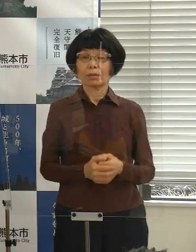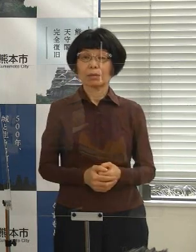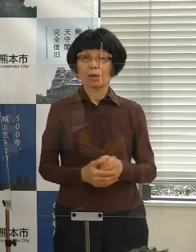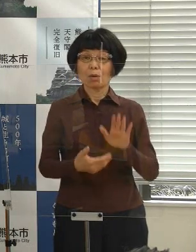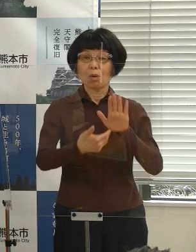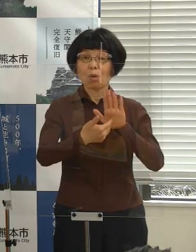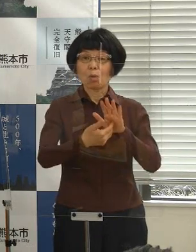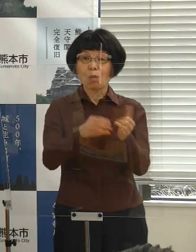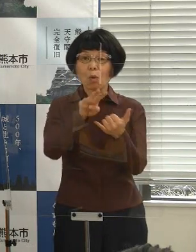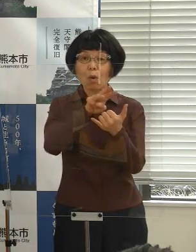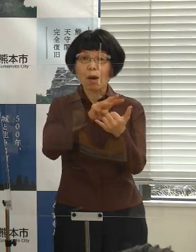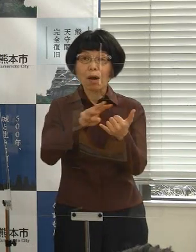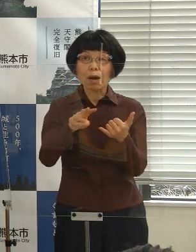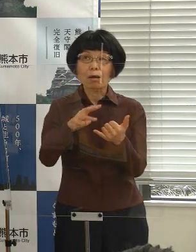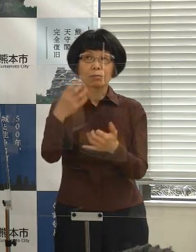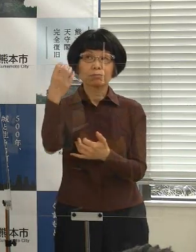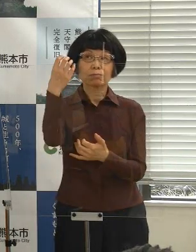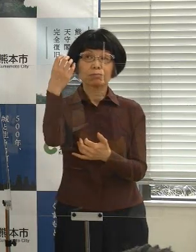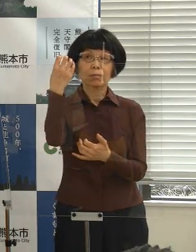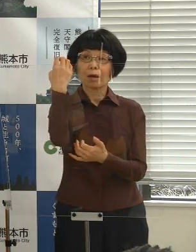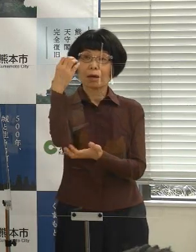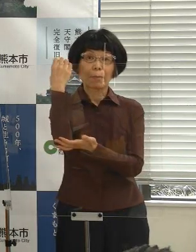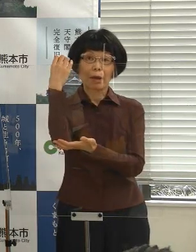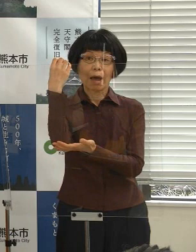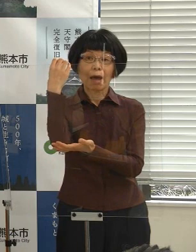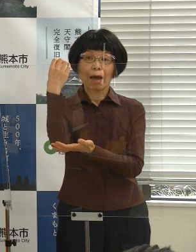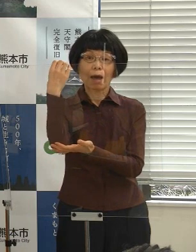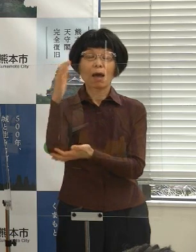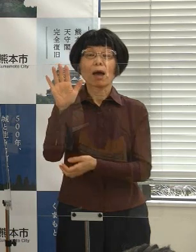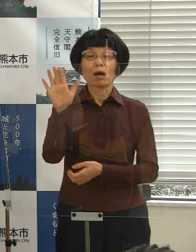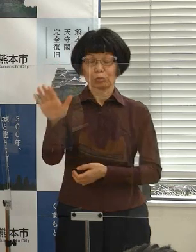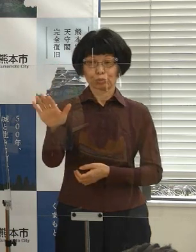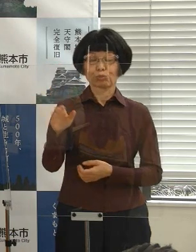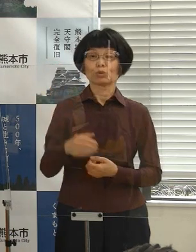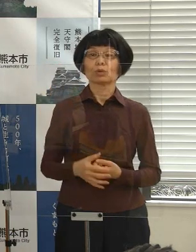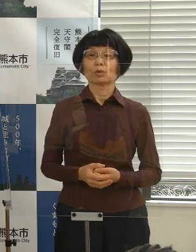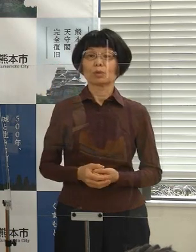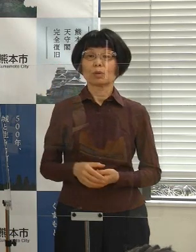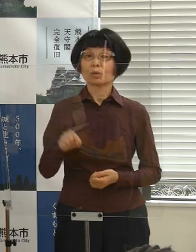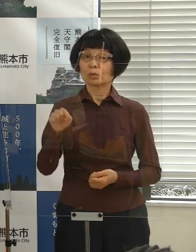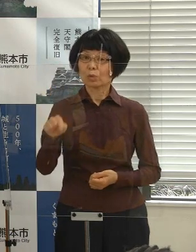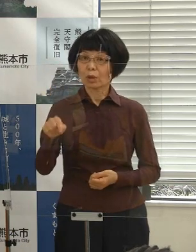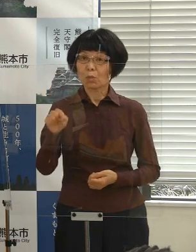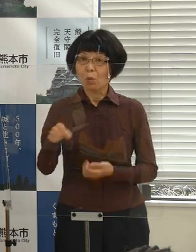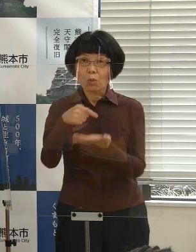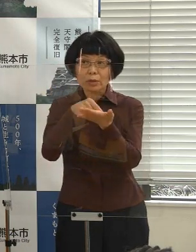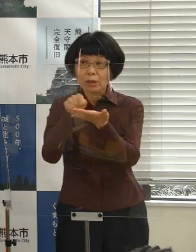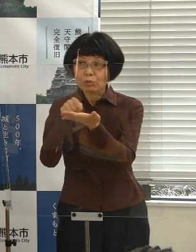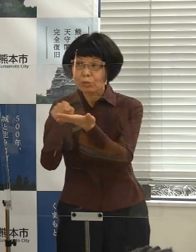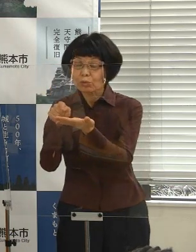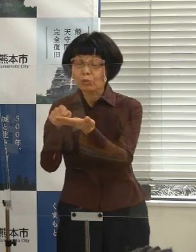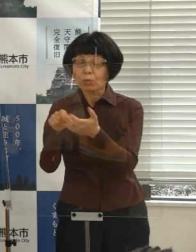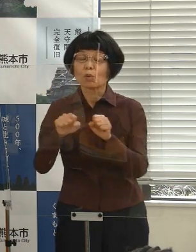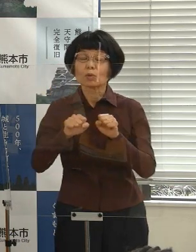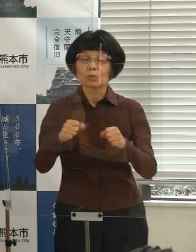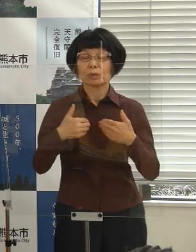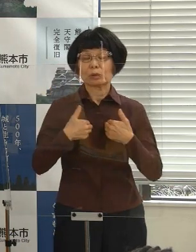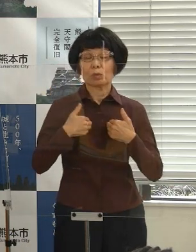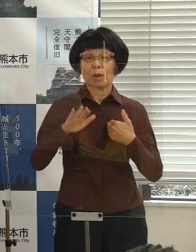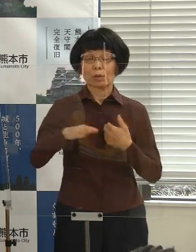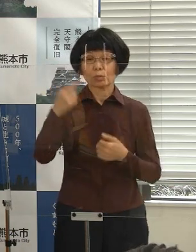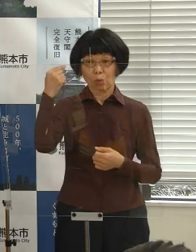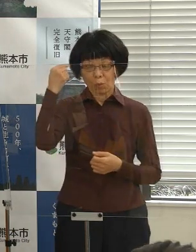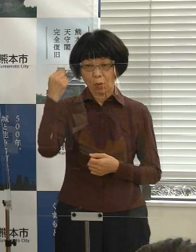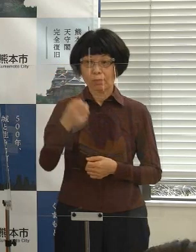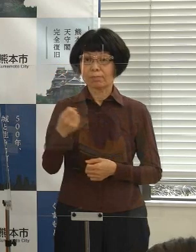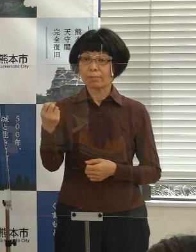カメラがついておりますので、そういったものでのしっかりとしたチェックというものも必要かなというふうに思います。それから